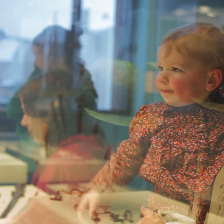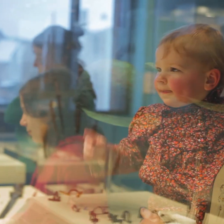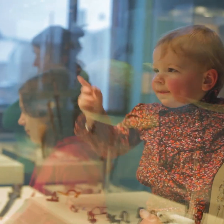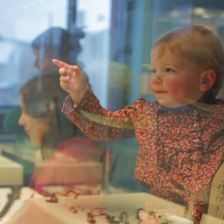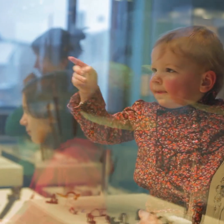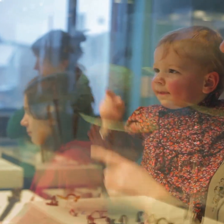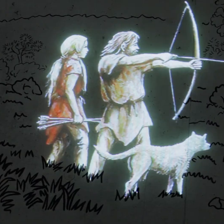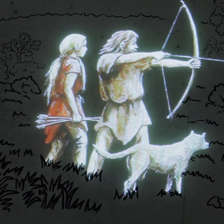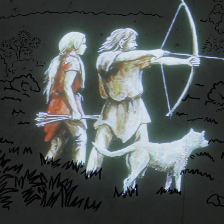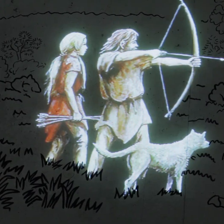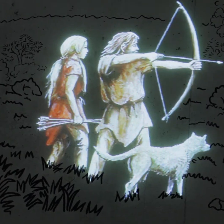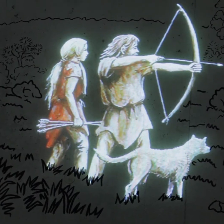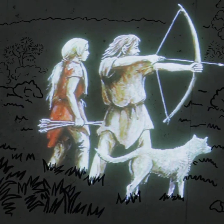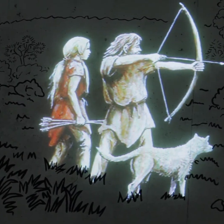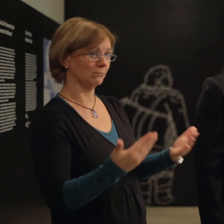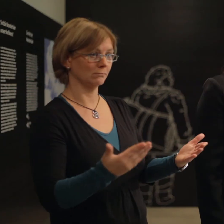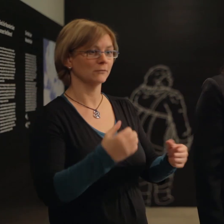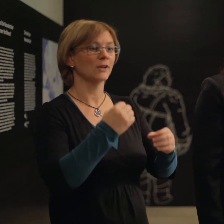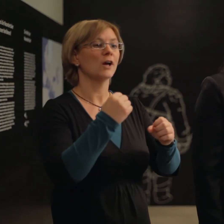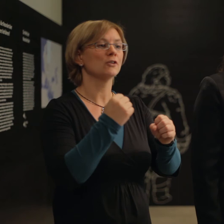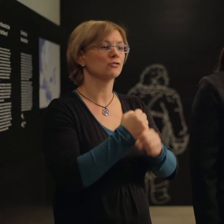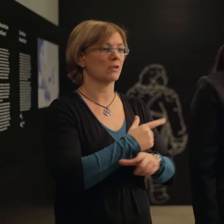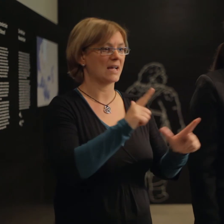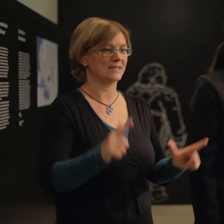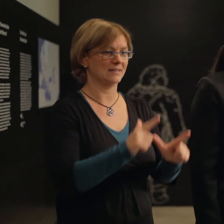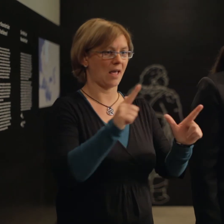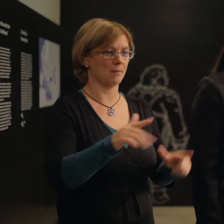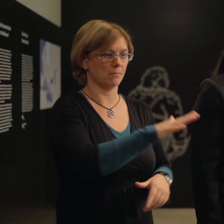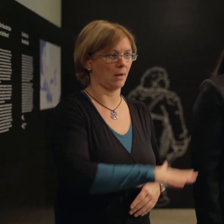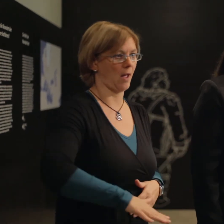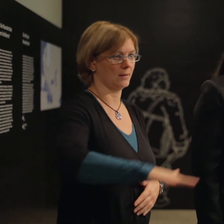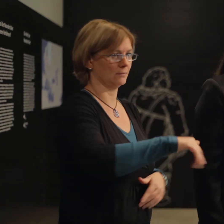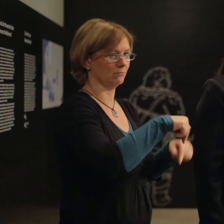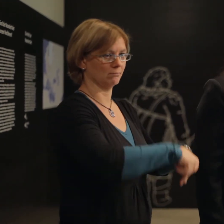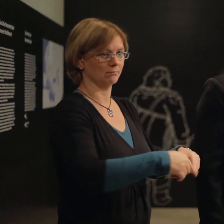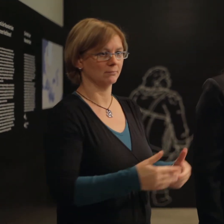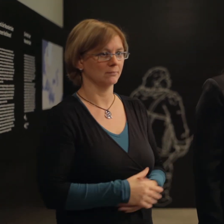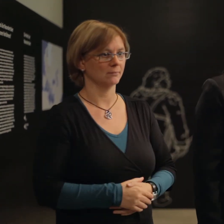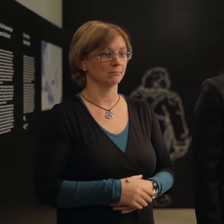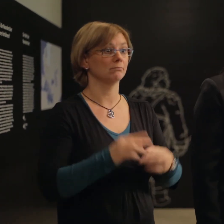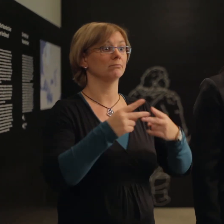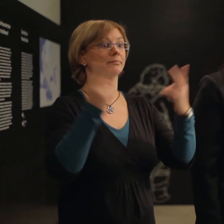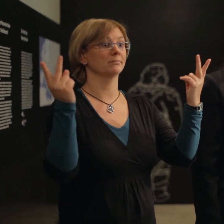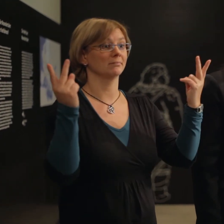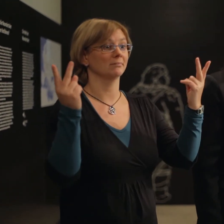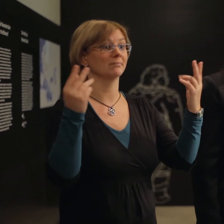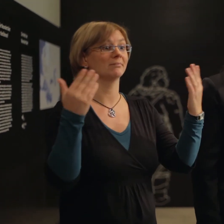Ja, hier sind wir jetzt im Steinzeitbereich und zwar bei dem berühmten